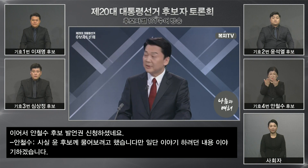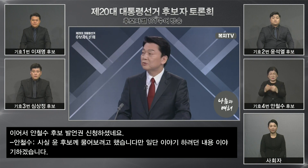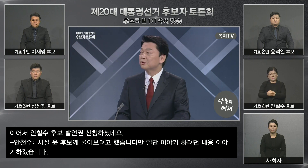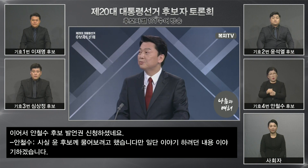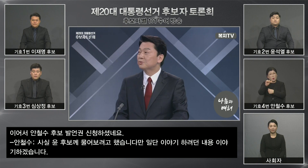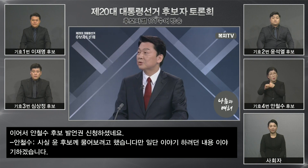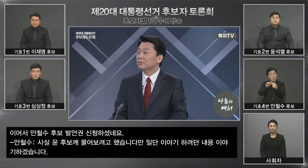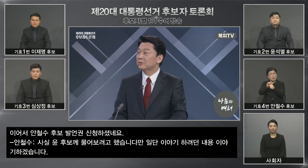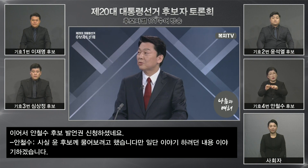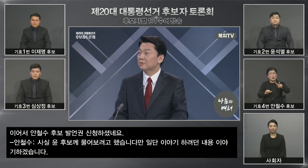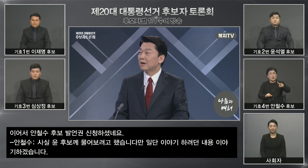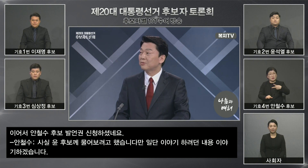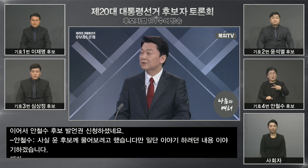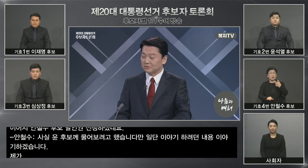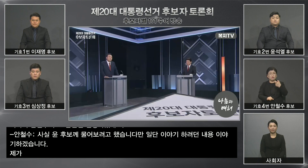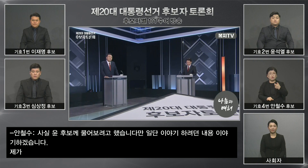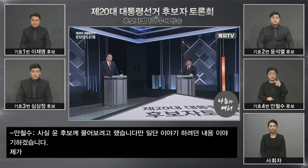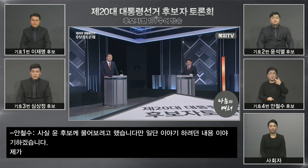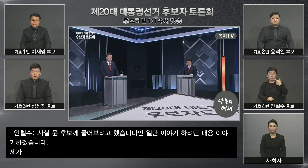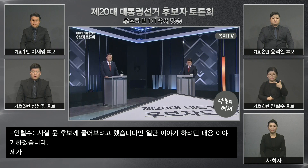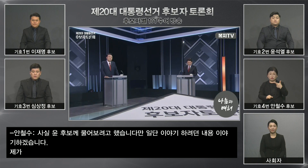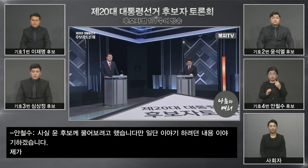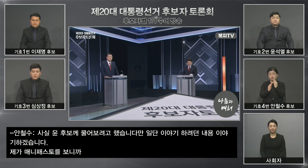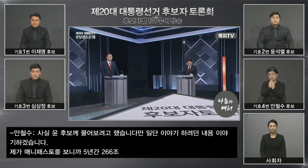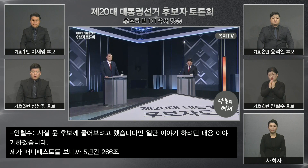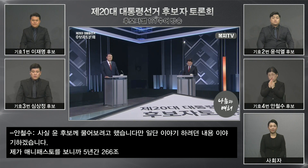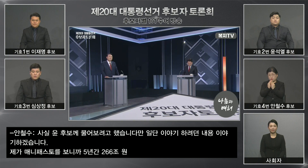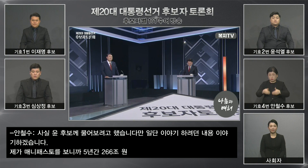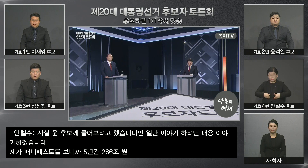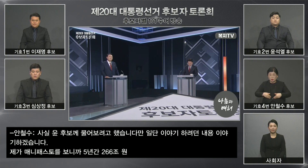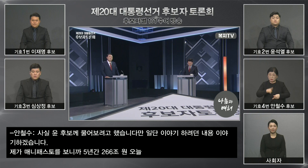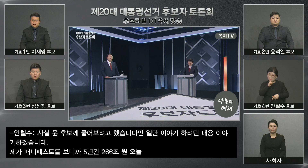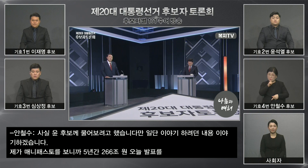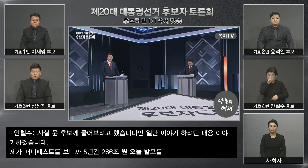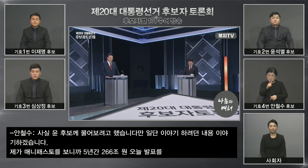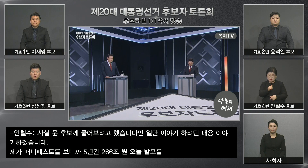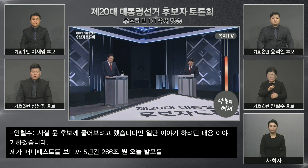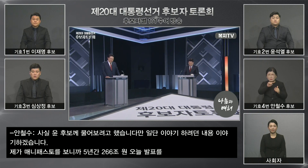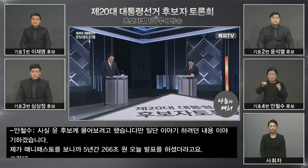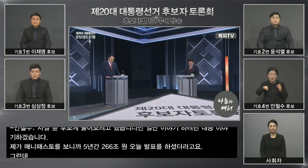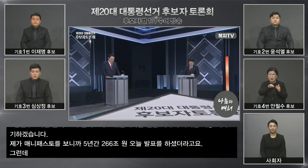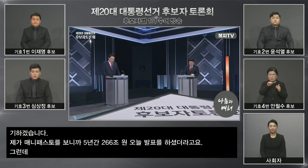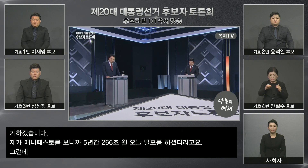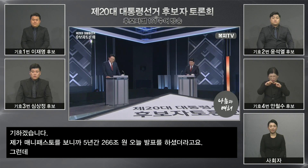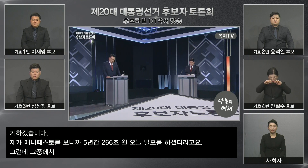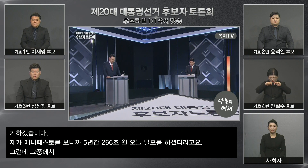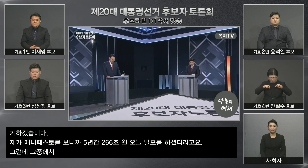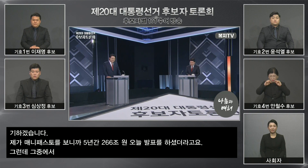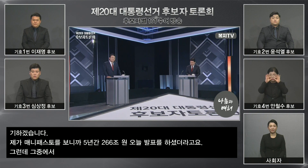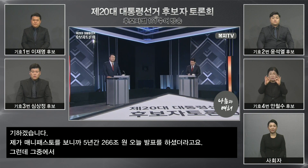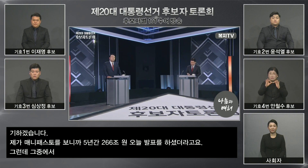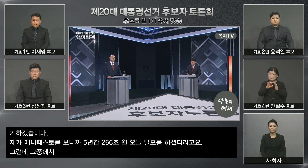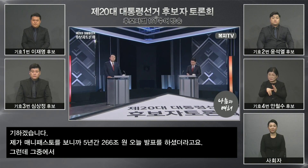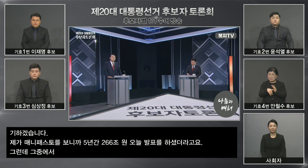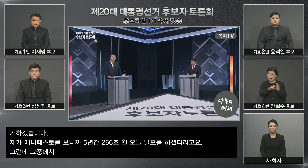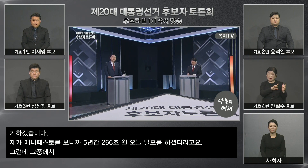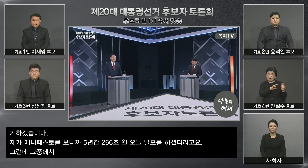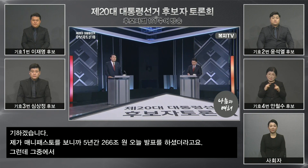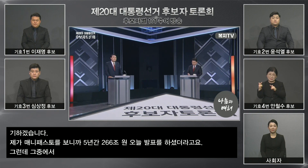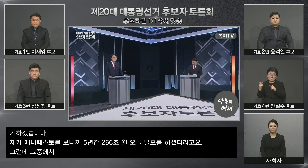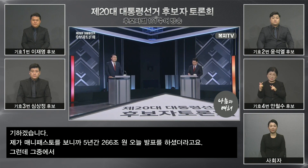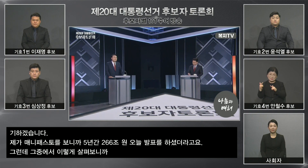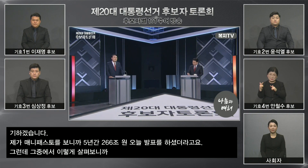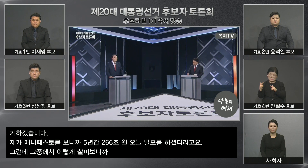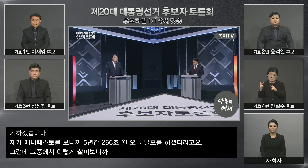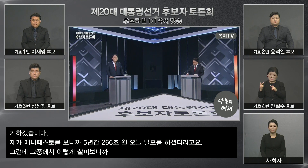5년간 266조 원 오늘 발표하셨더라고요. 근데 그 중에서 이렇게 살펴보니까 여러 가지 그